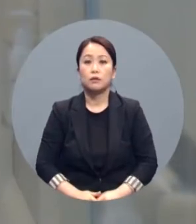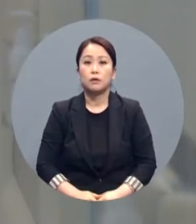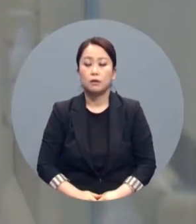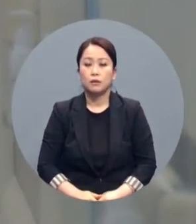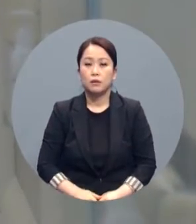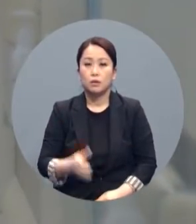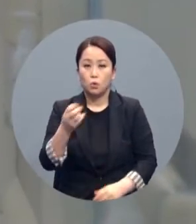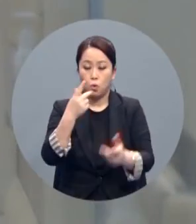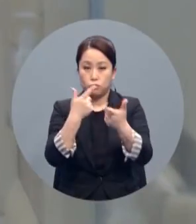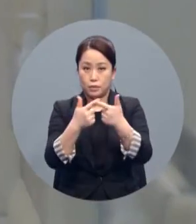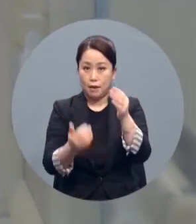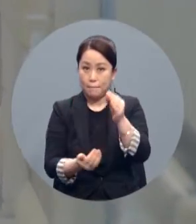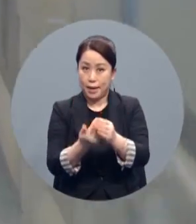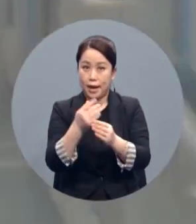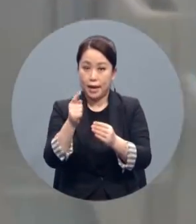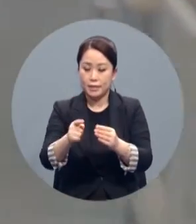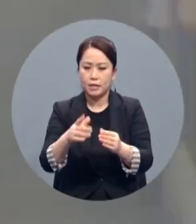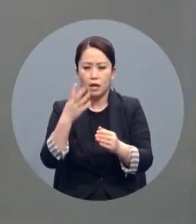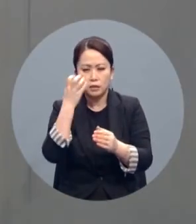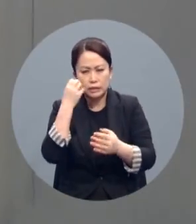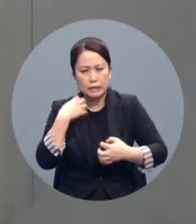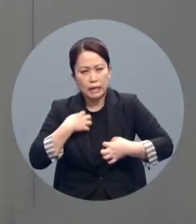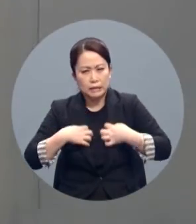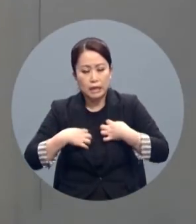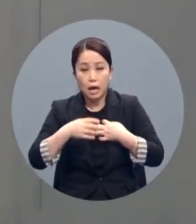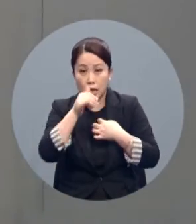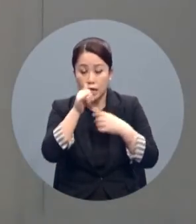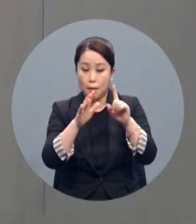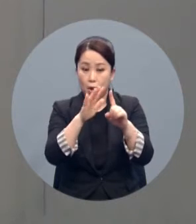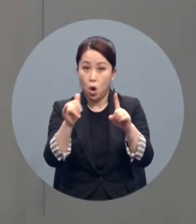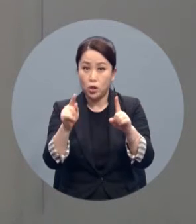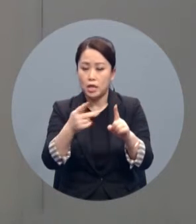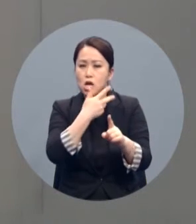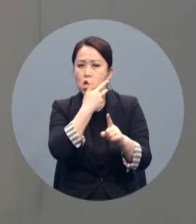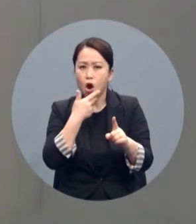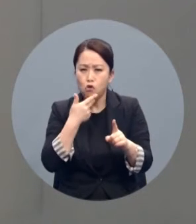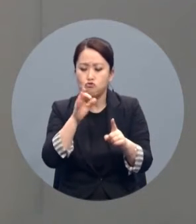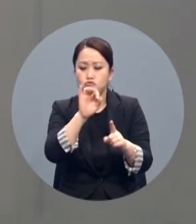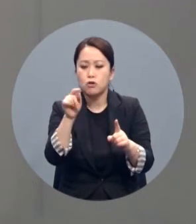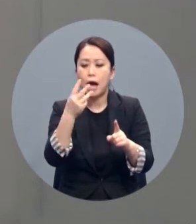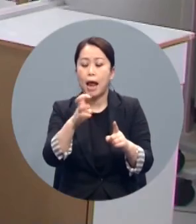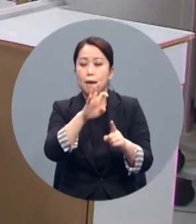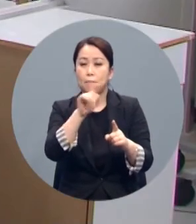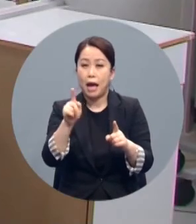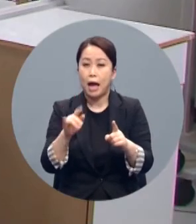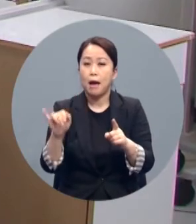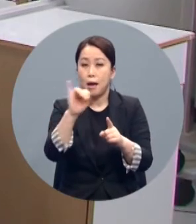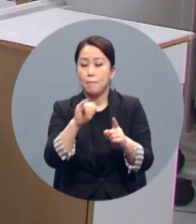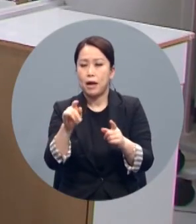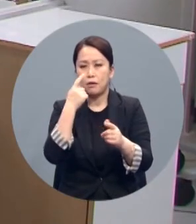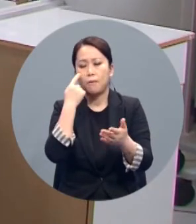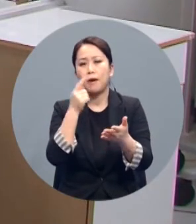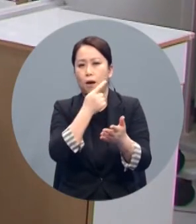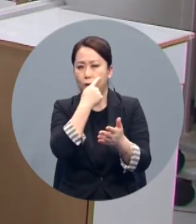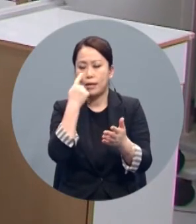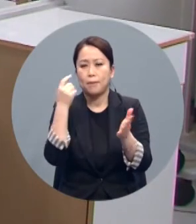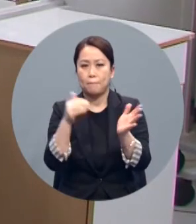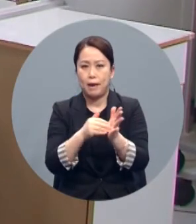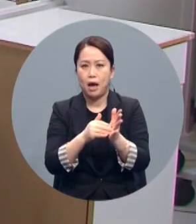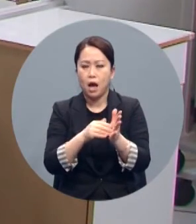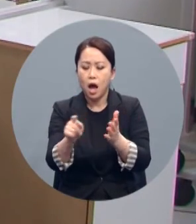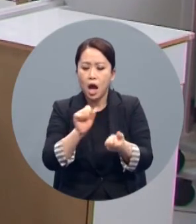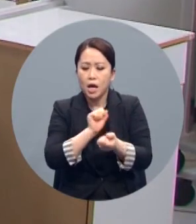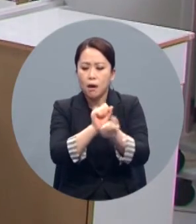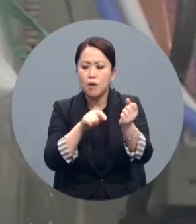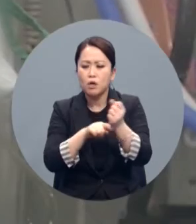한편 부산에서 발생한 유증 상자 한 명의 영국 빨 알파 변이 바이러스로 확인됐습니다 이 환자의 감염 경로는 아직